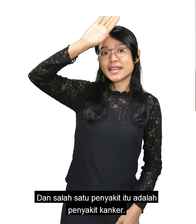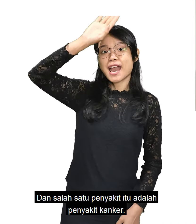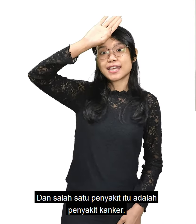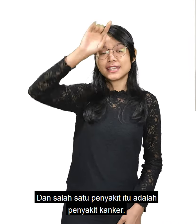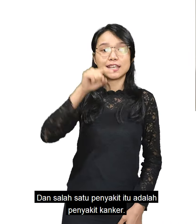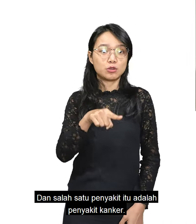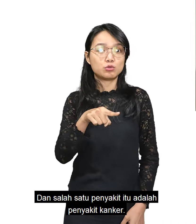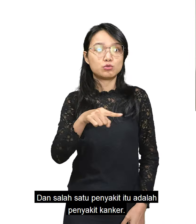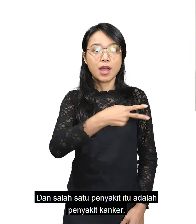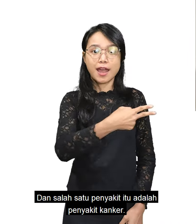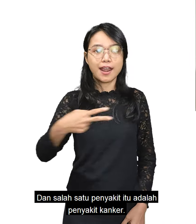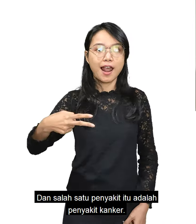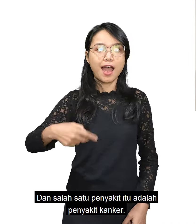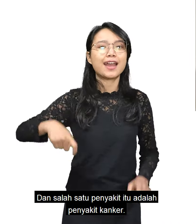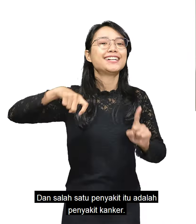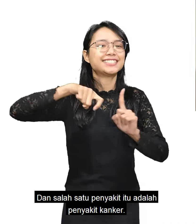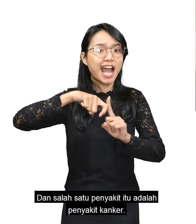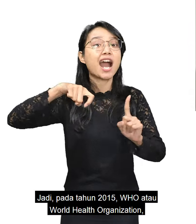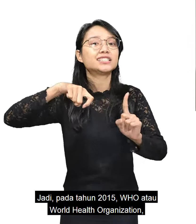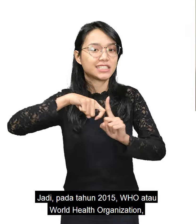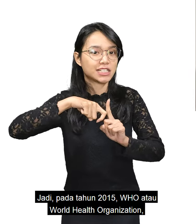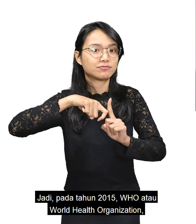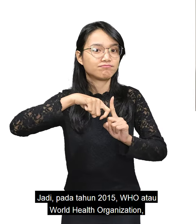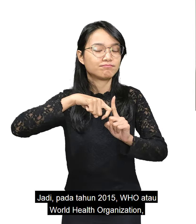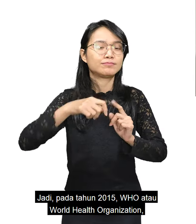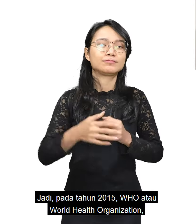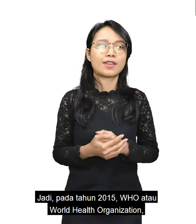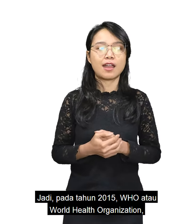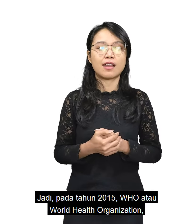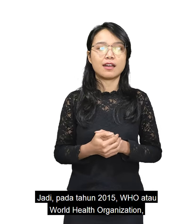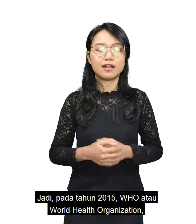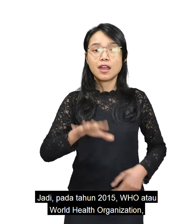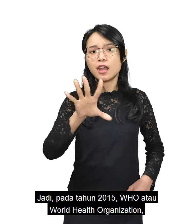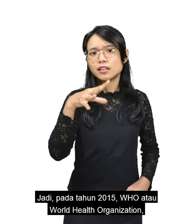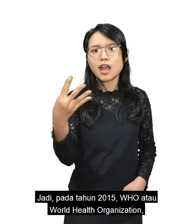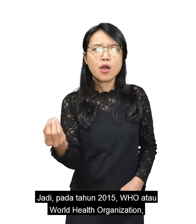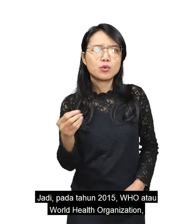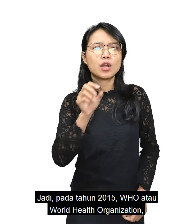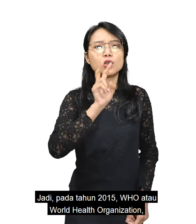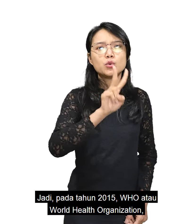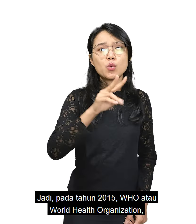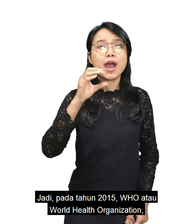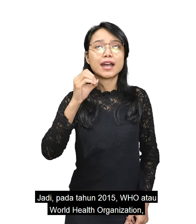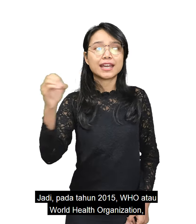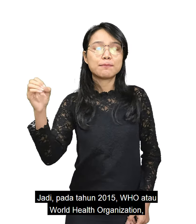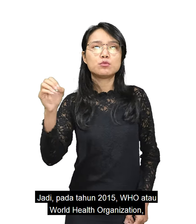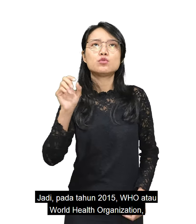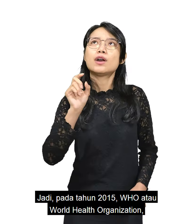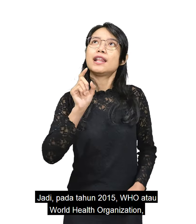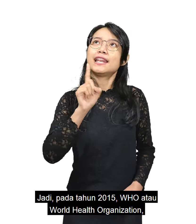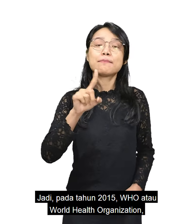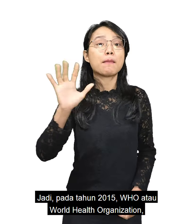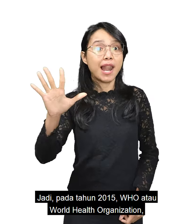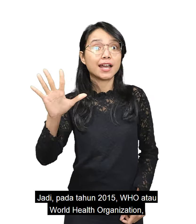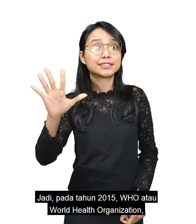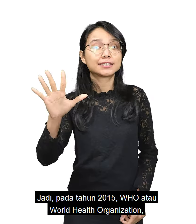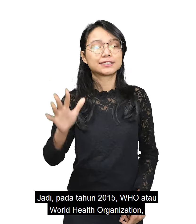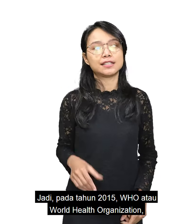penyakit kanker jadi pada tahun 2015 Who atau